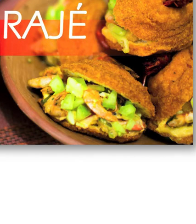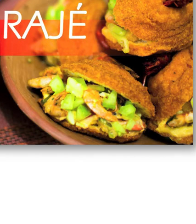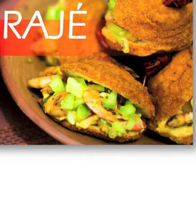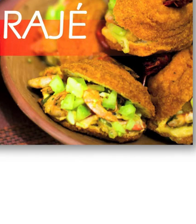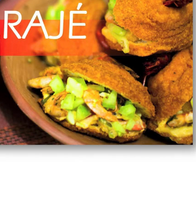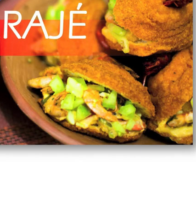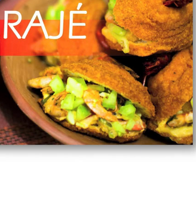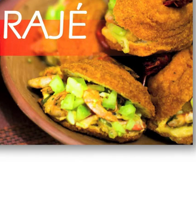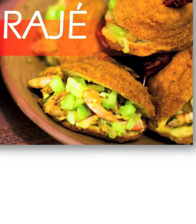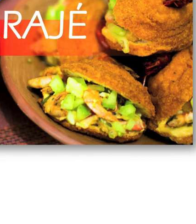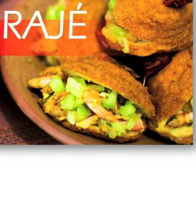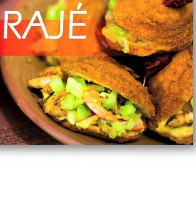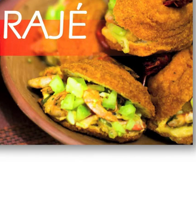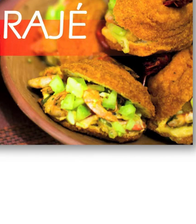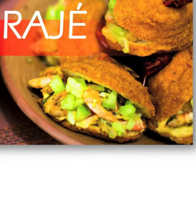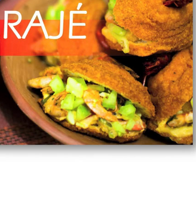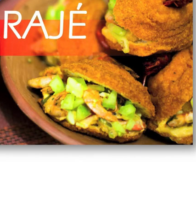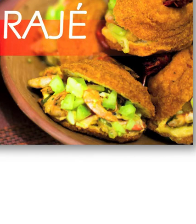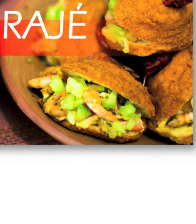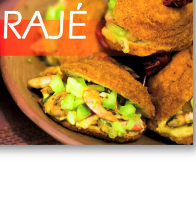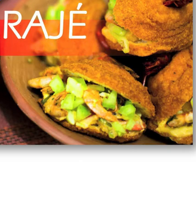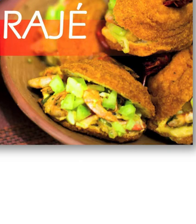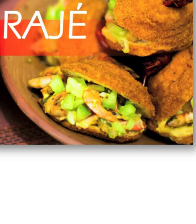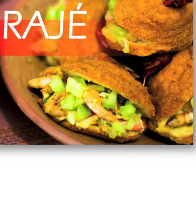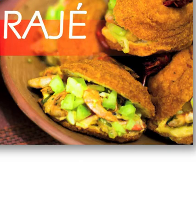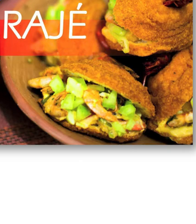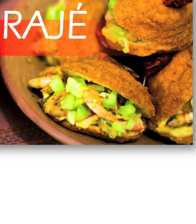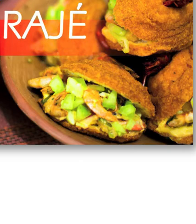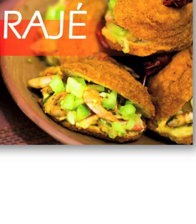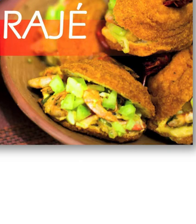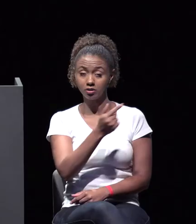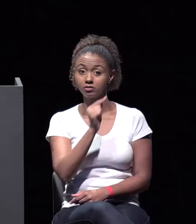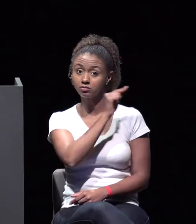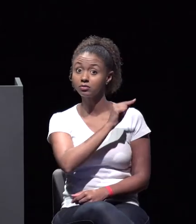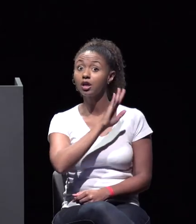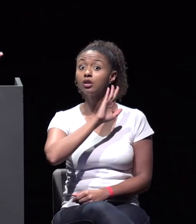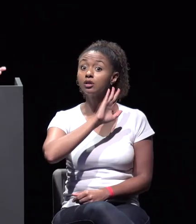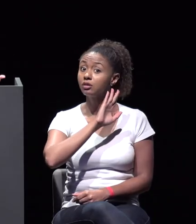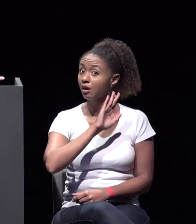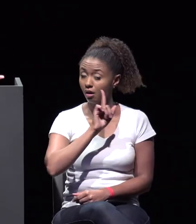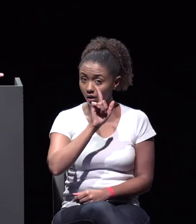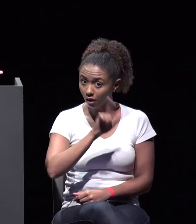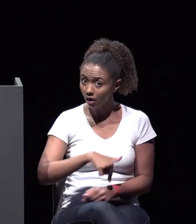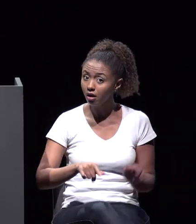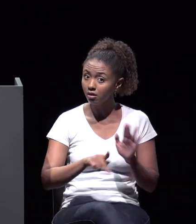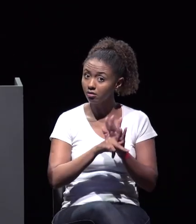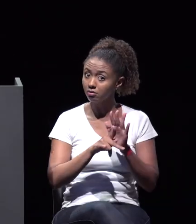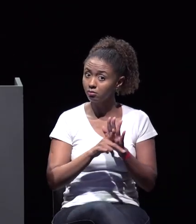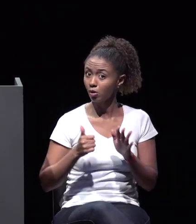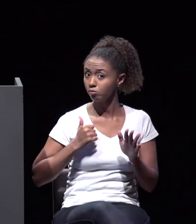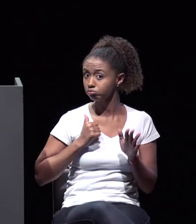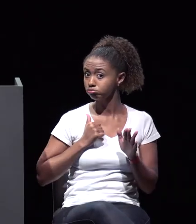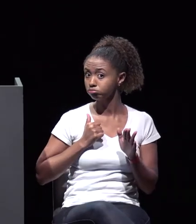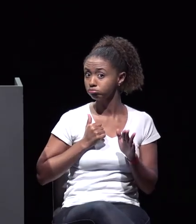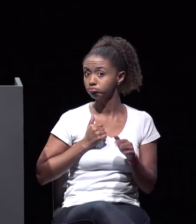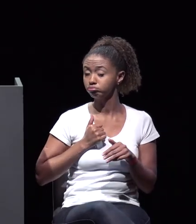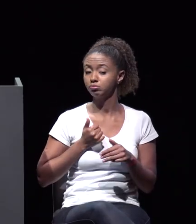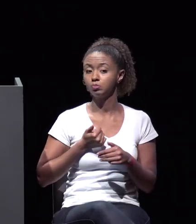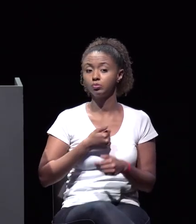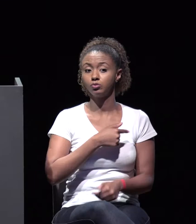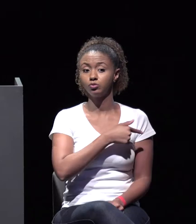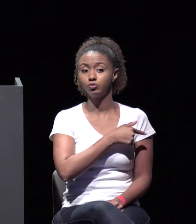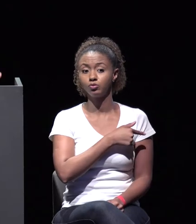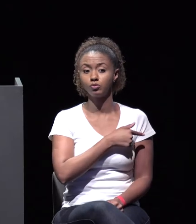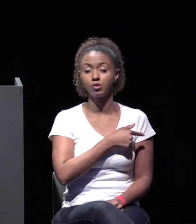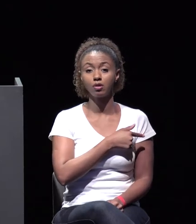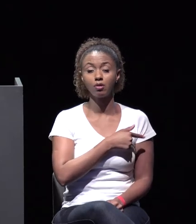salvador e muito interessante que esses pratos fazem parte dessa culinária sagrada da comida dos orixás e aí aí você vai